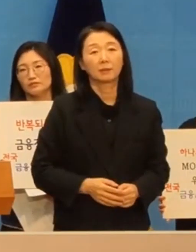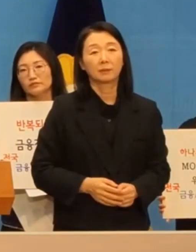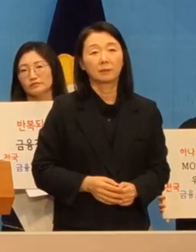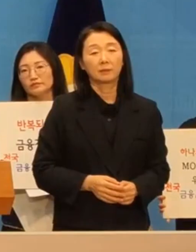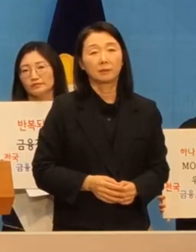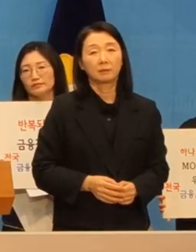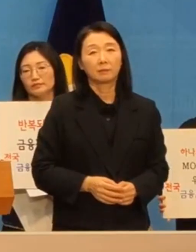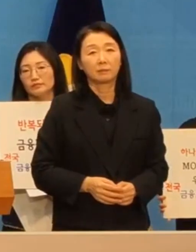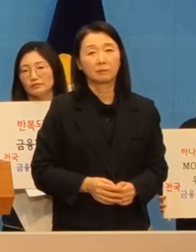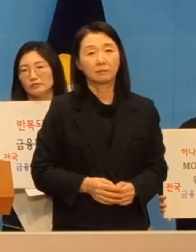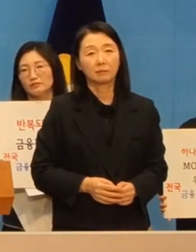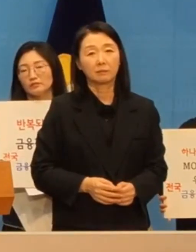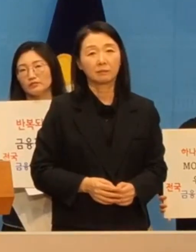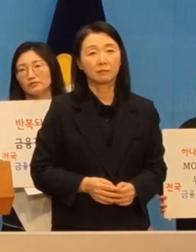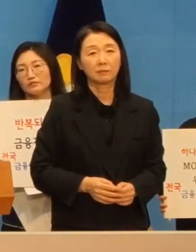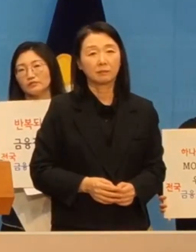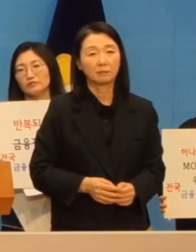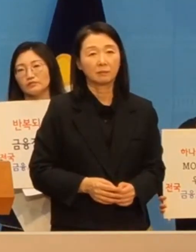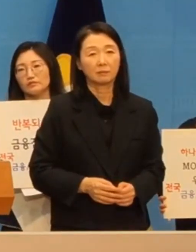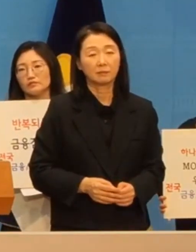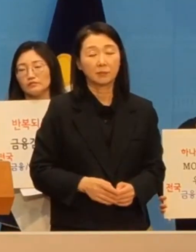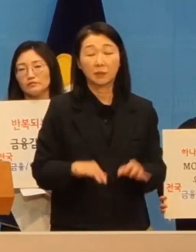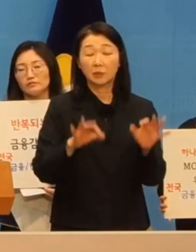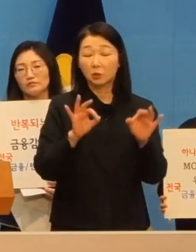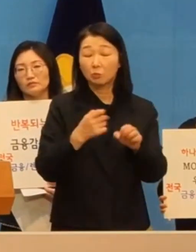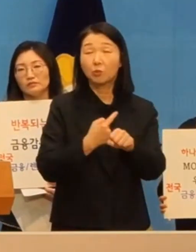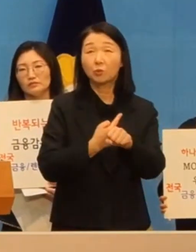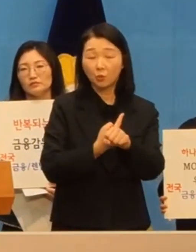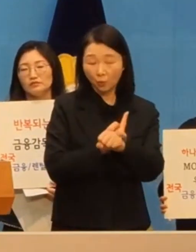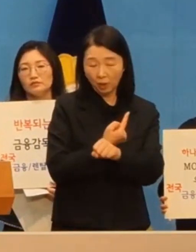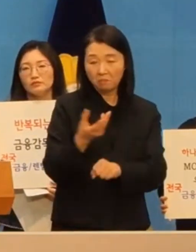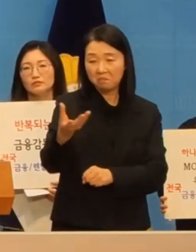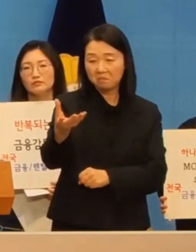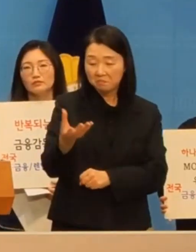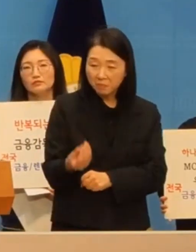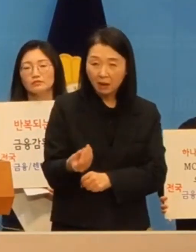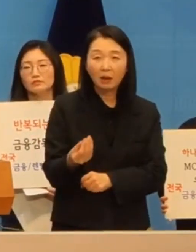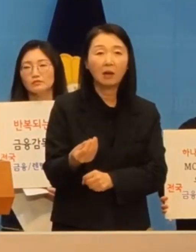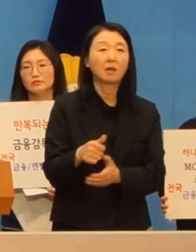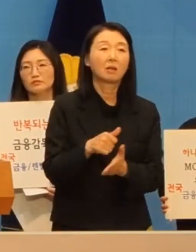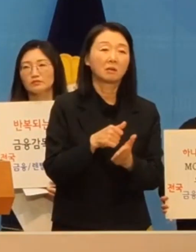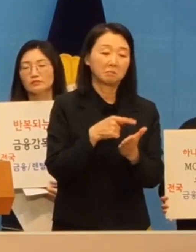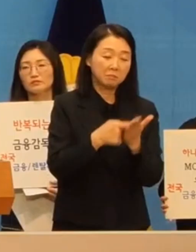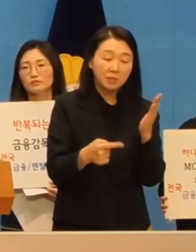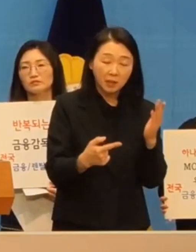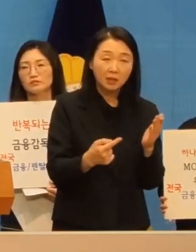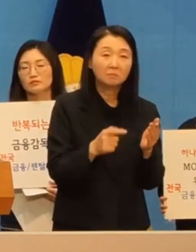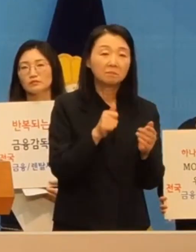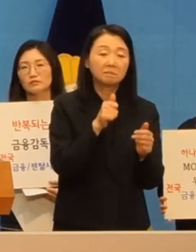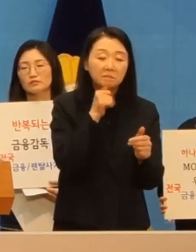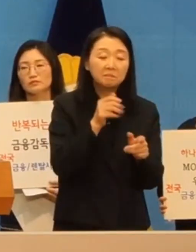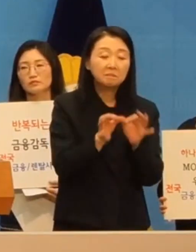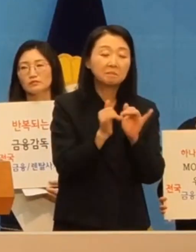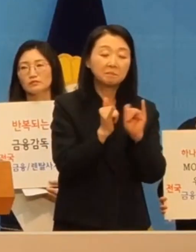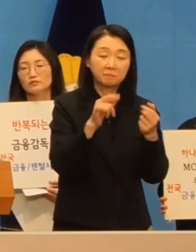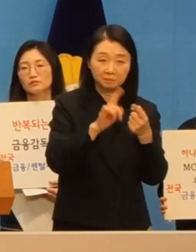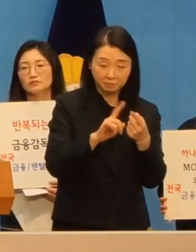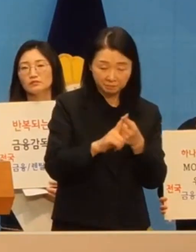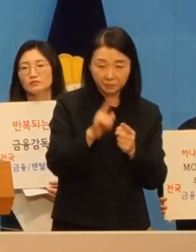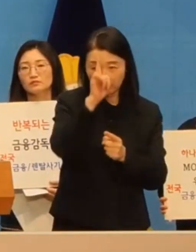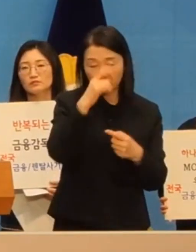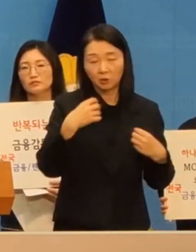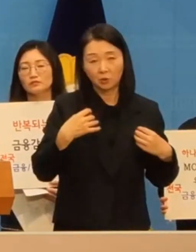합니다. 먼저 비금융 렌탈 제품 팩토링 상품 피해는 소상공인을 대상으로